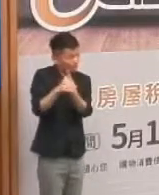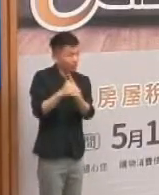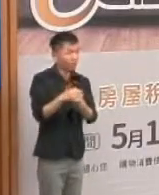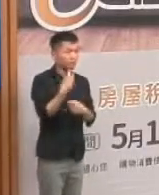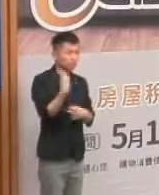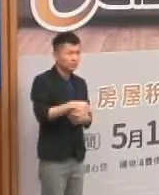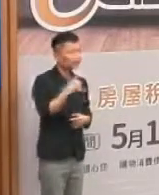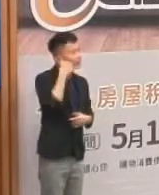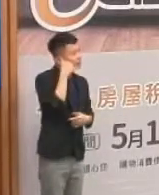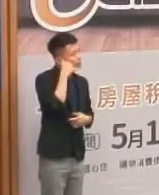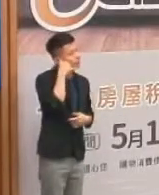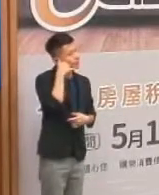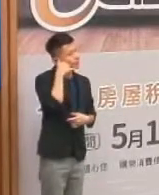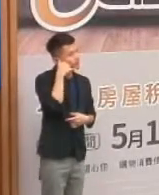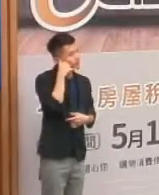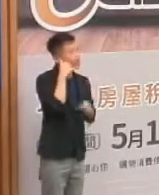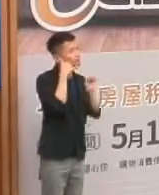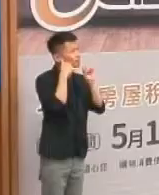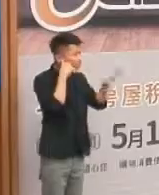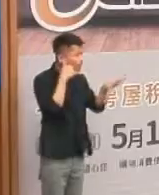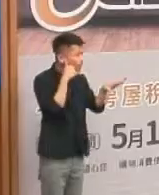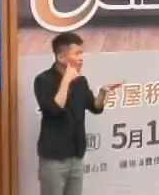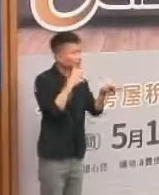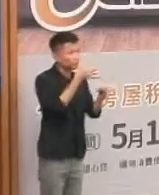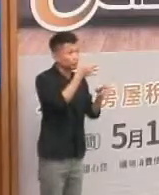音其实都可以缴税。